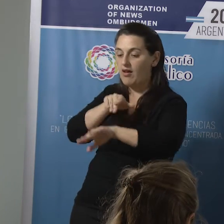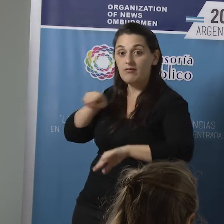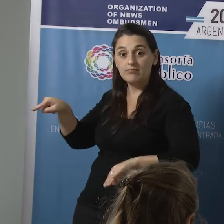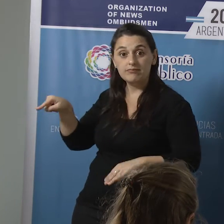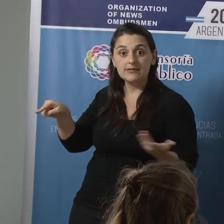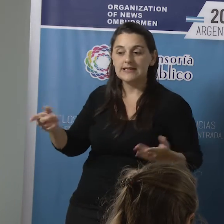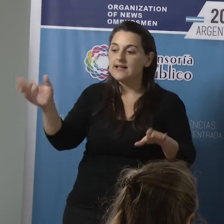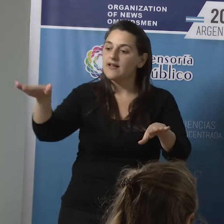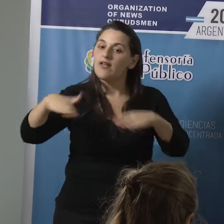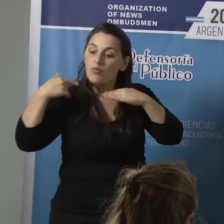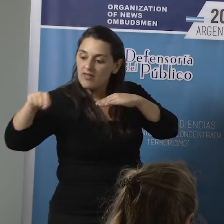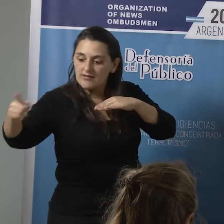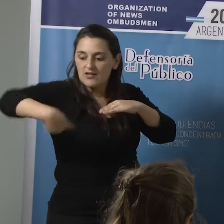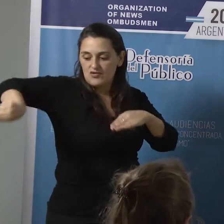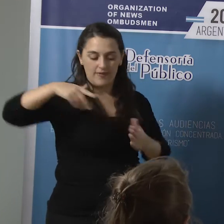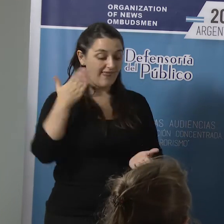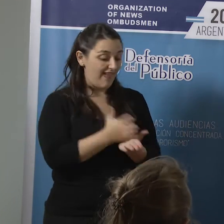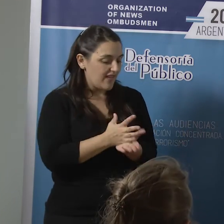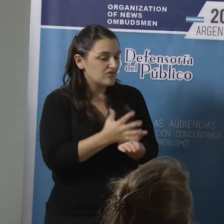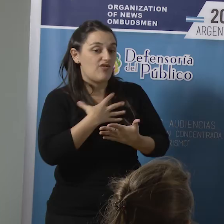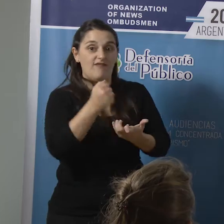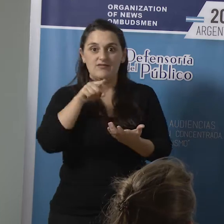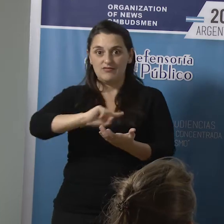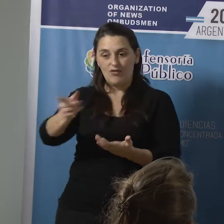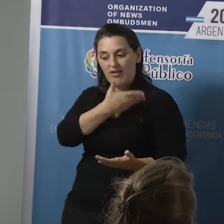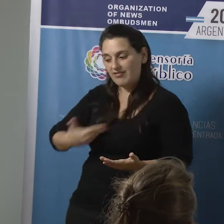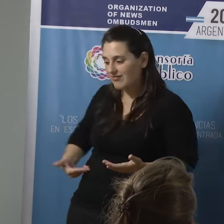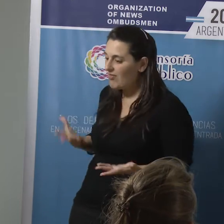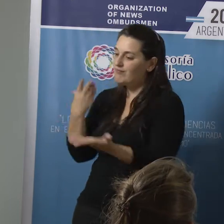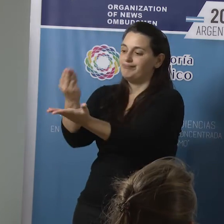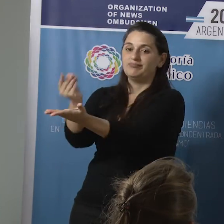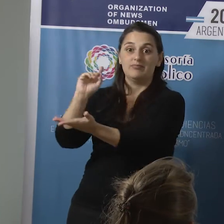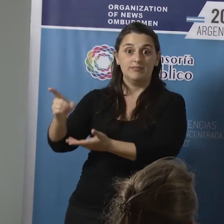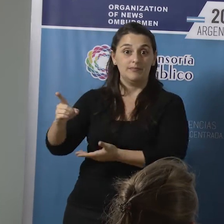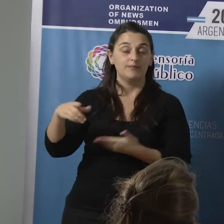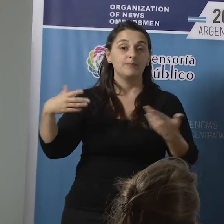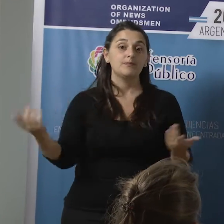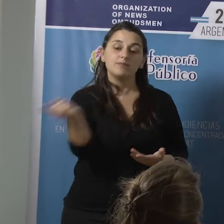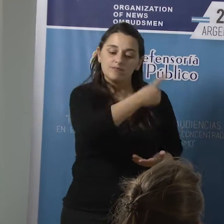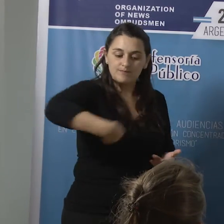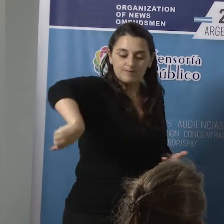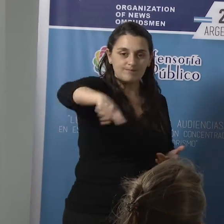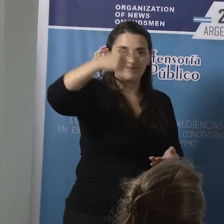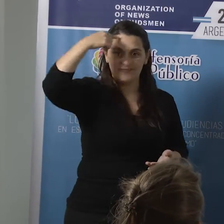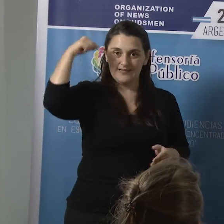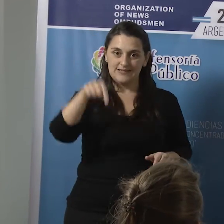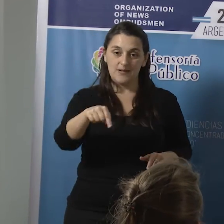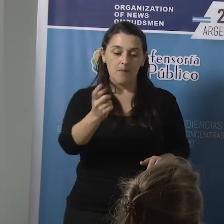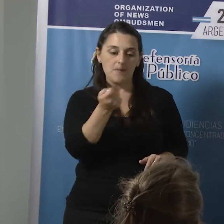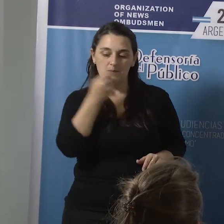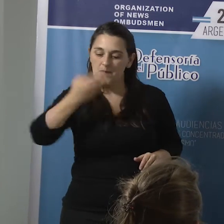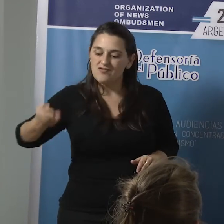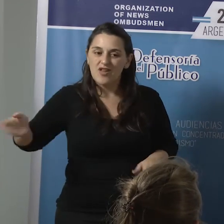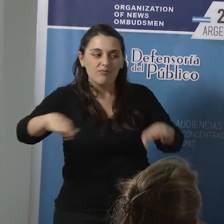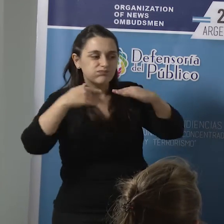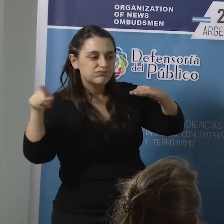las audiencias las que tienen que ejercer estos derechos exclusivamente. Entonces, en esta medida creemos que la falta o la apatía de los televidentes se